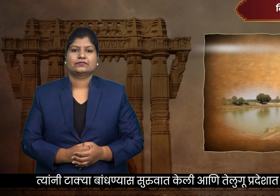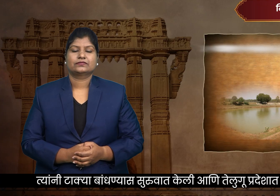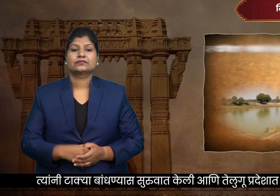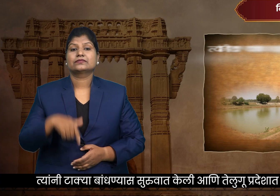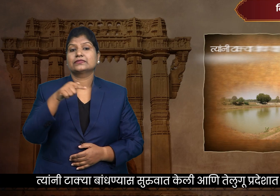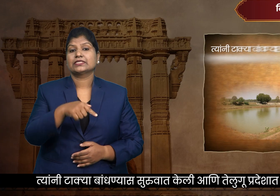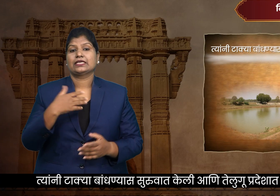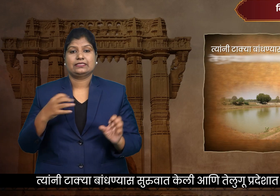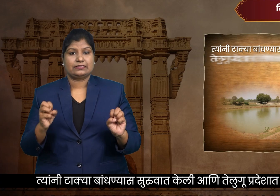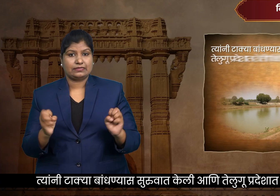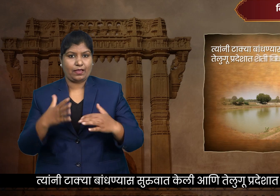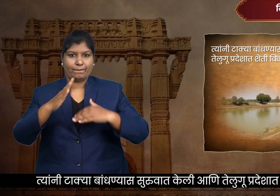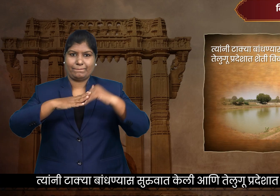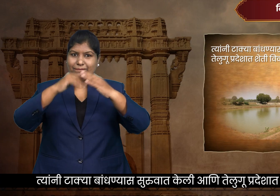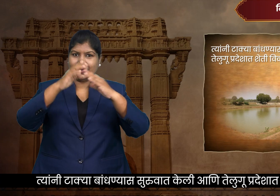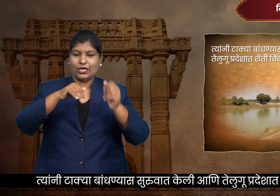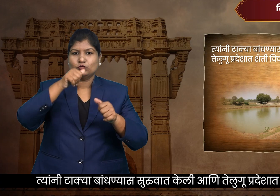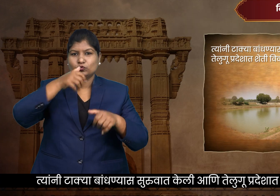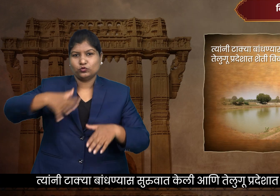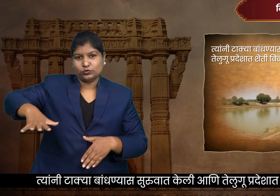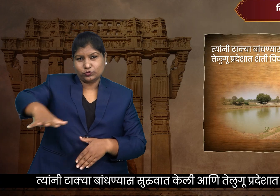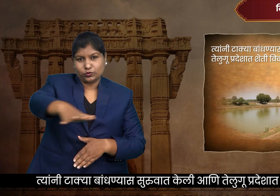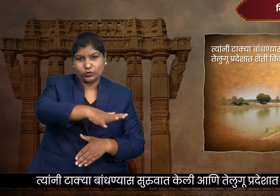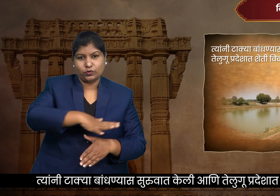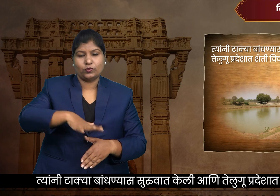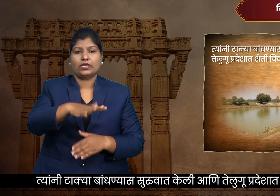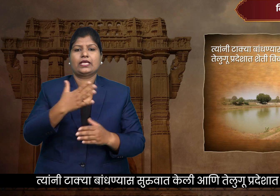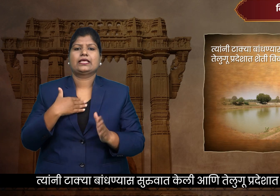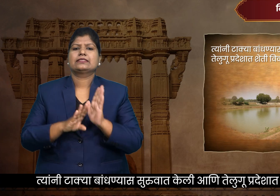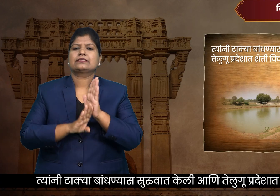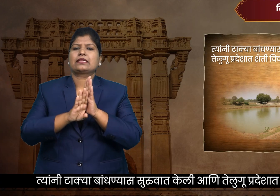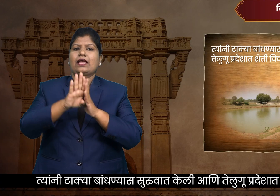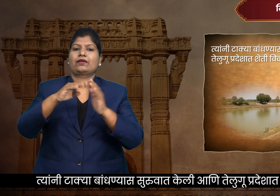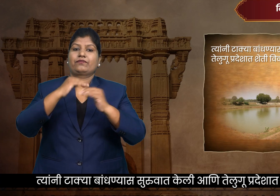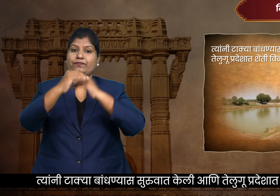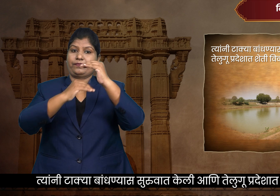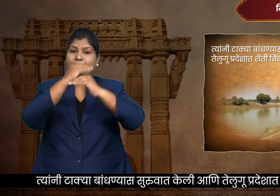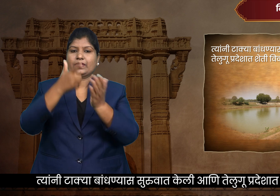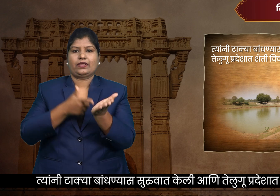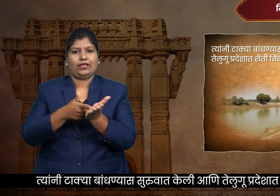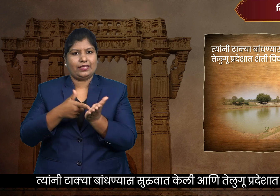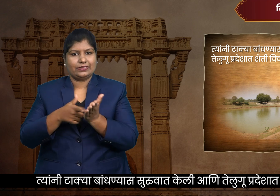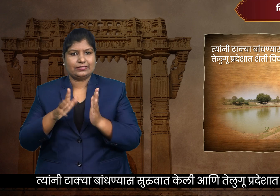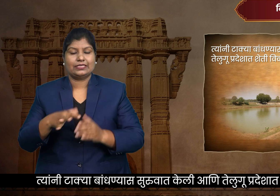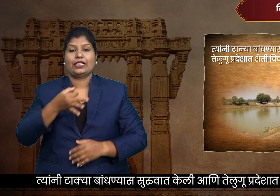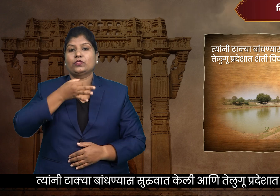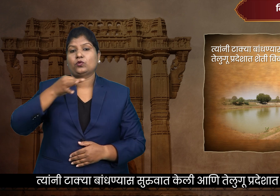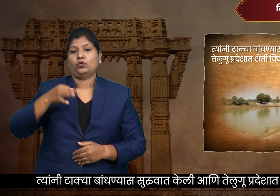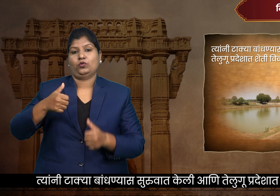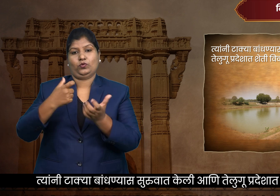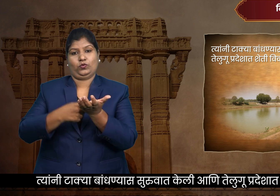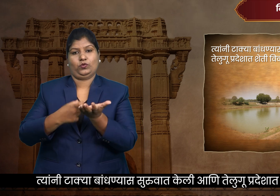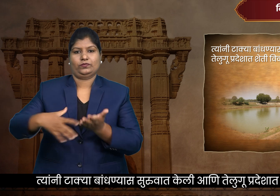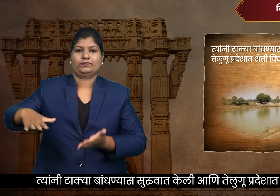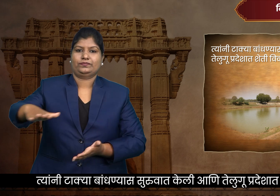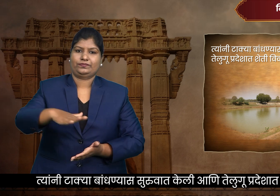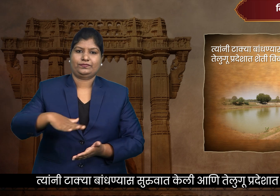त्यांनी टाक्या बांधण्यास सुरुवात केली आणि तेलुगू प्रदेशात शेती विकसित केली.